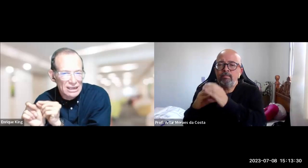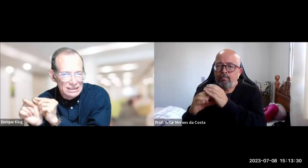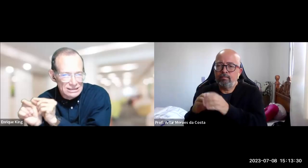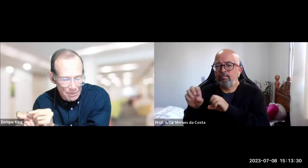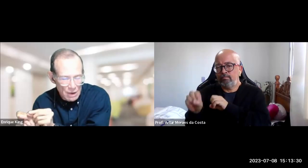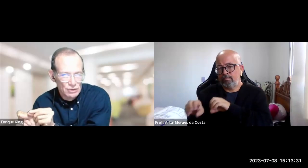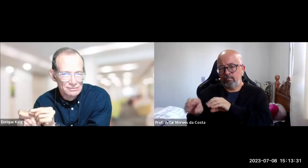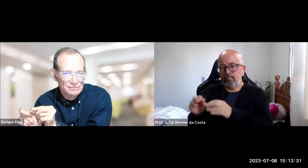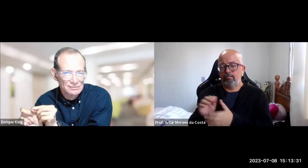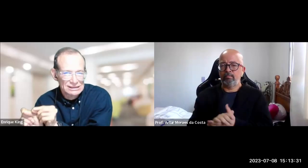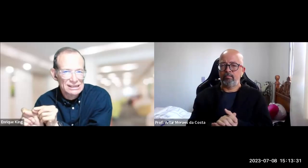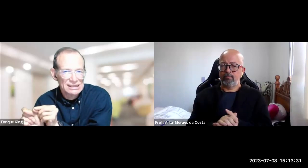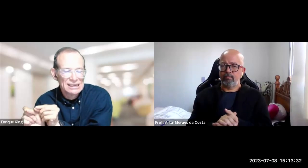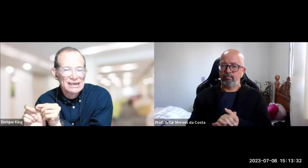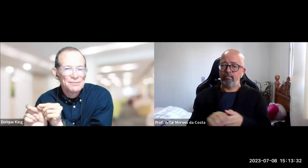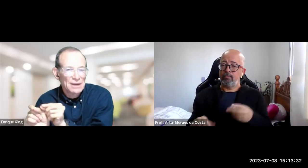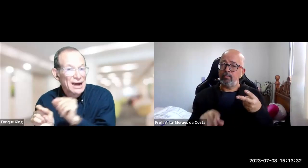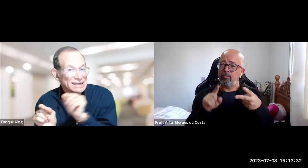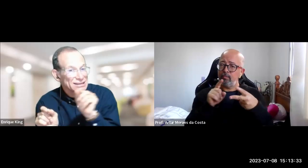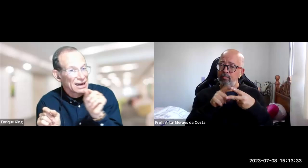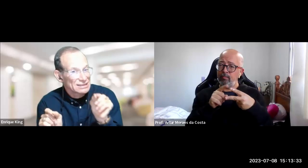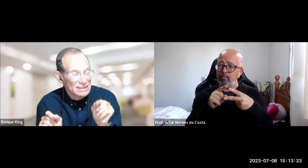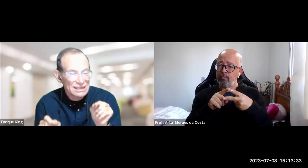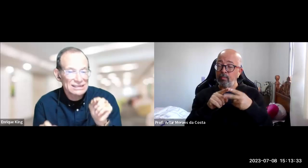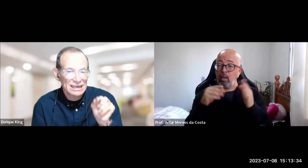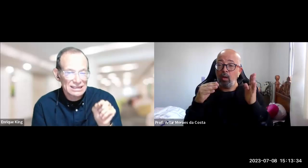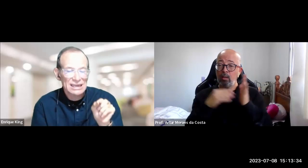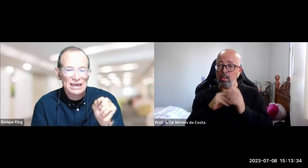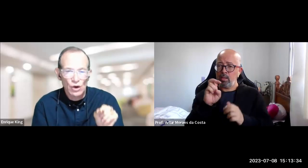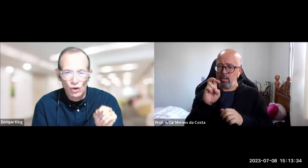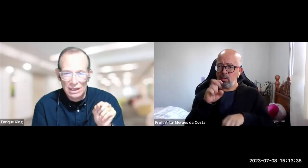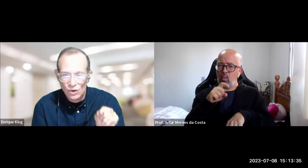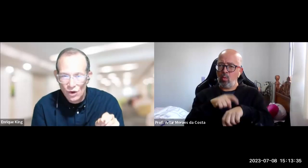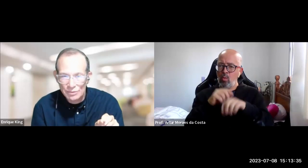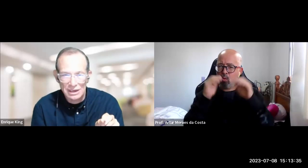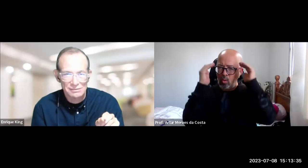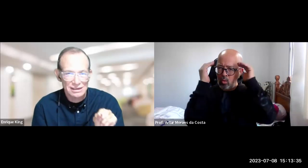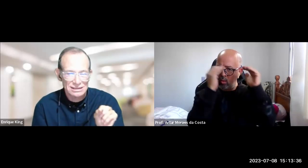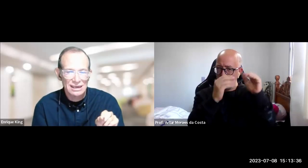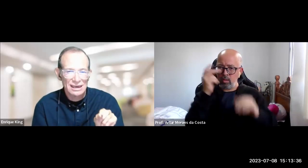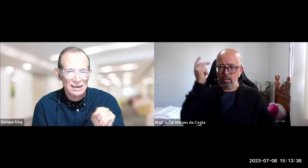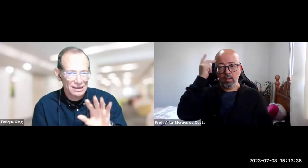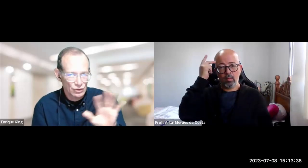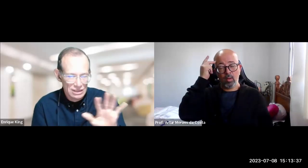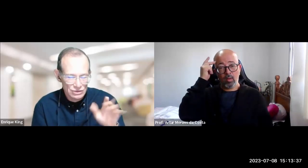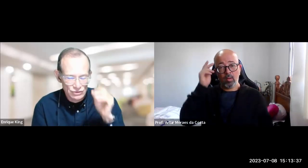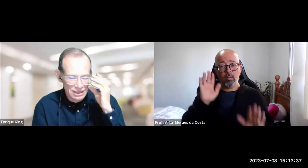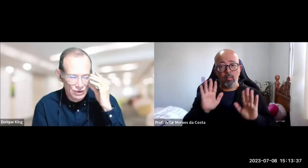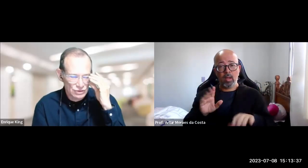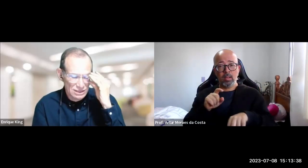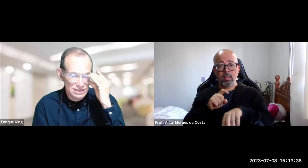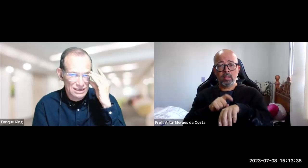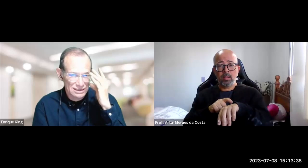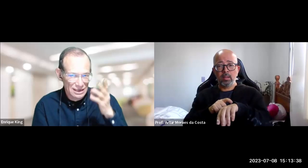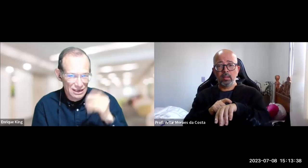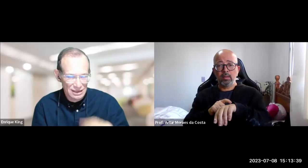hora de Sao Paulo Sí pero hasta las 3 de la tarde hora de Colombia así que no se asusten